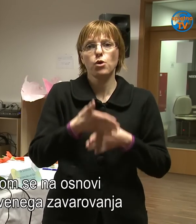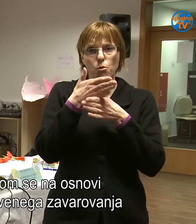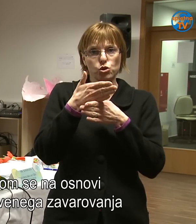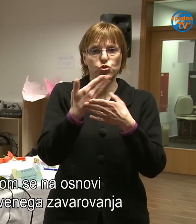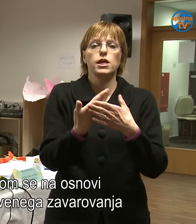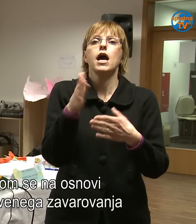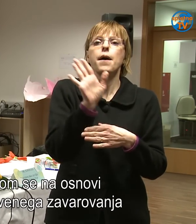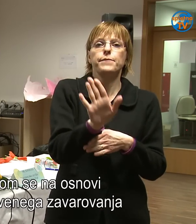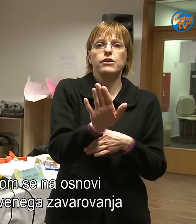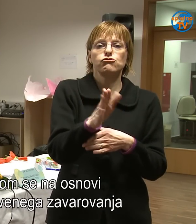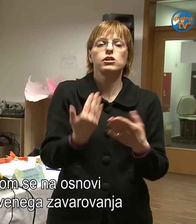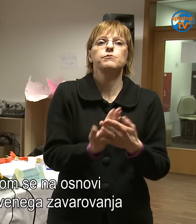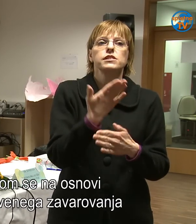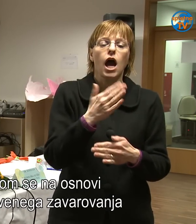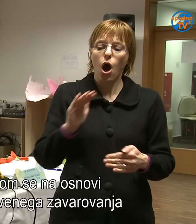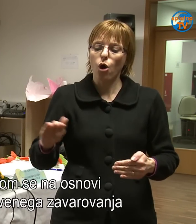Predvsem za otroke